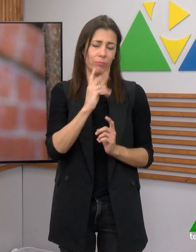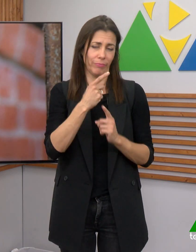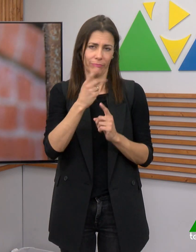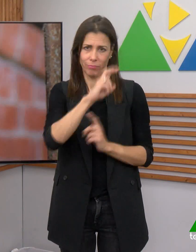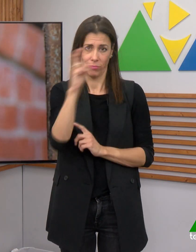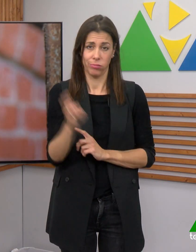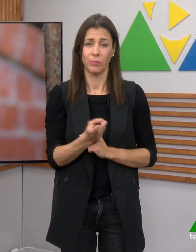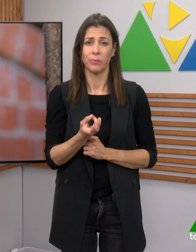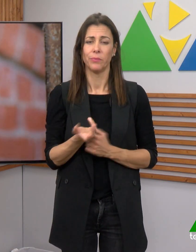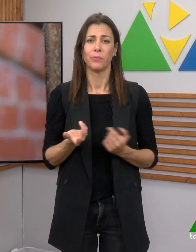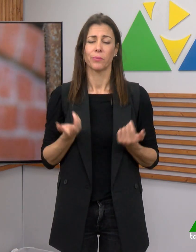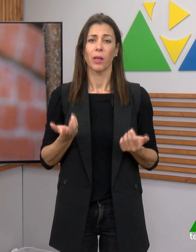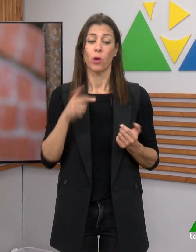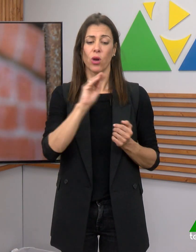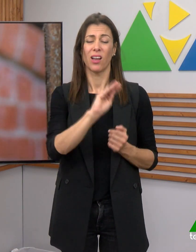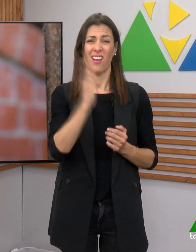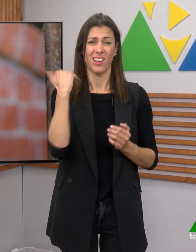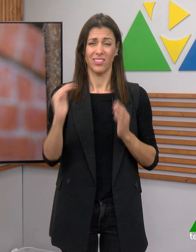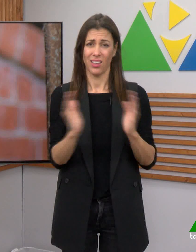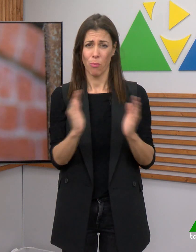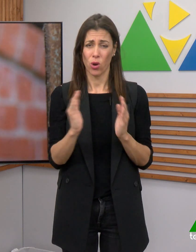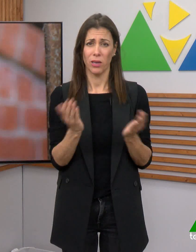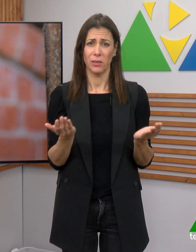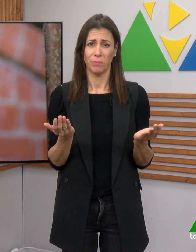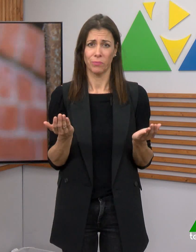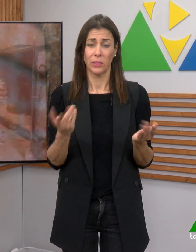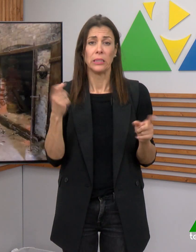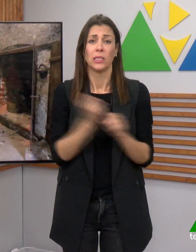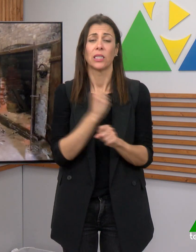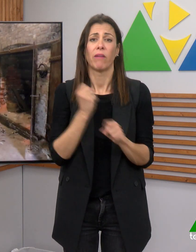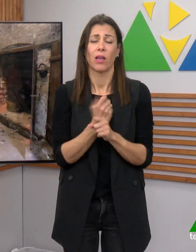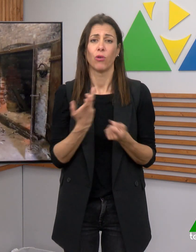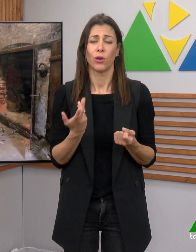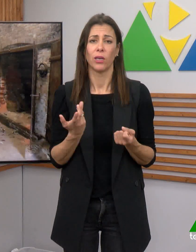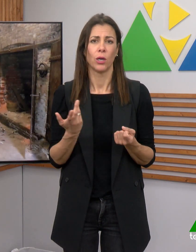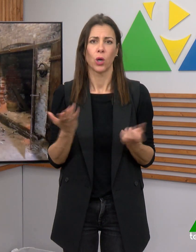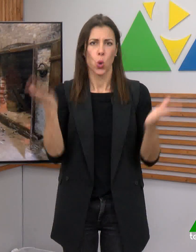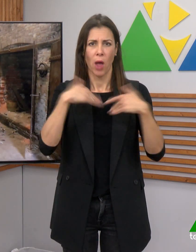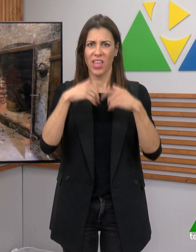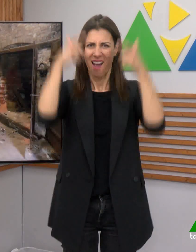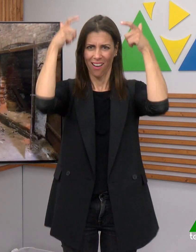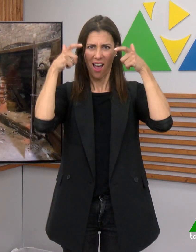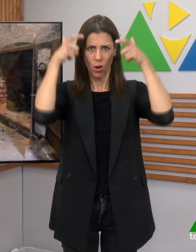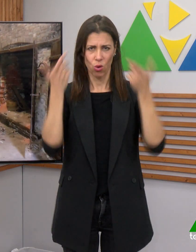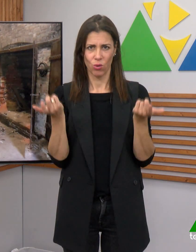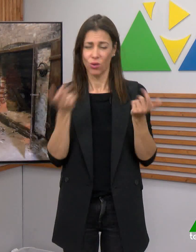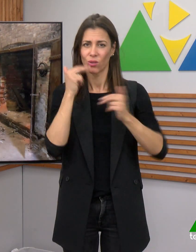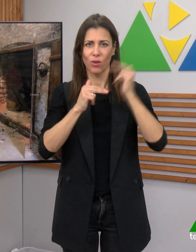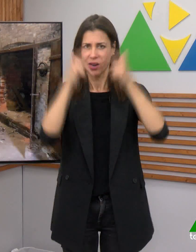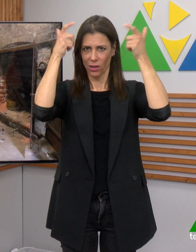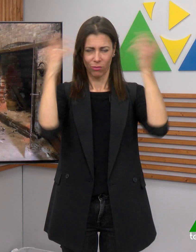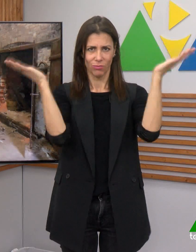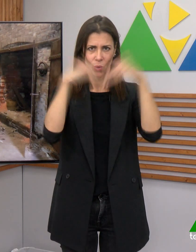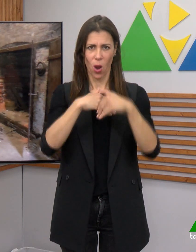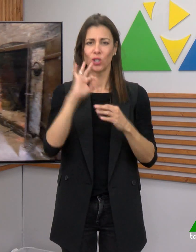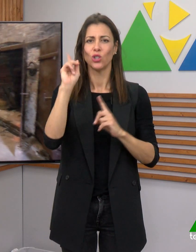que indudablemente en aquella época los trabajadores no llevaban ni casco, ¿no? El casco que llevaba una gorrilla,